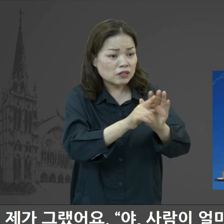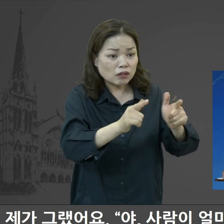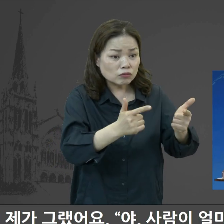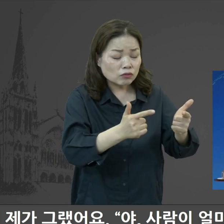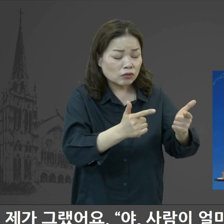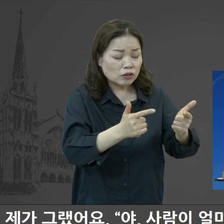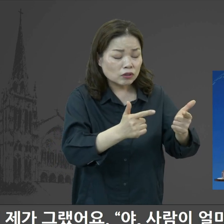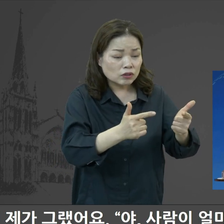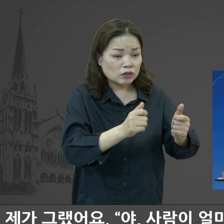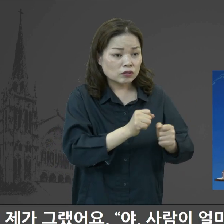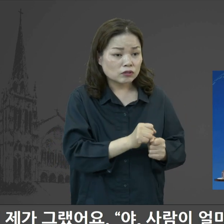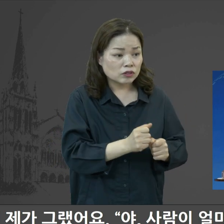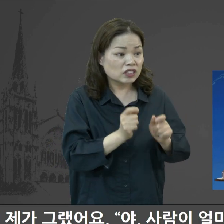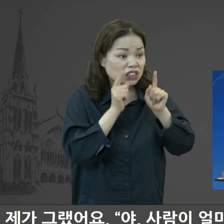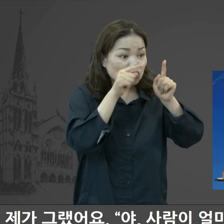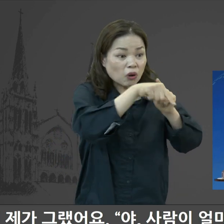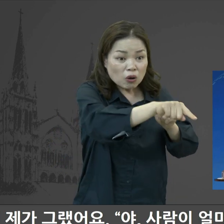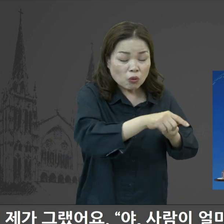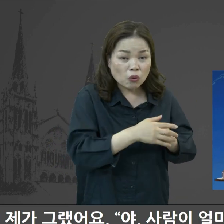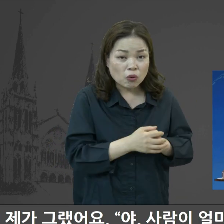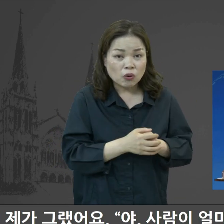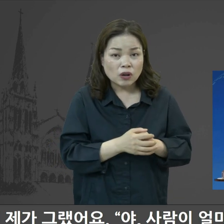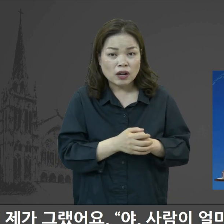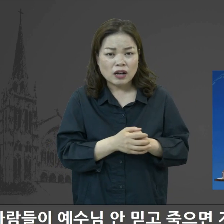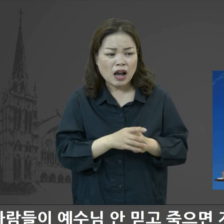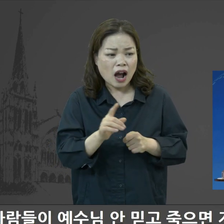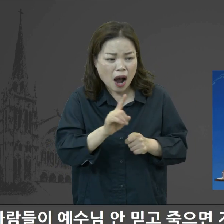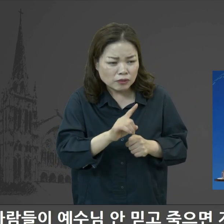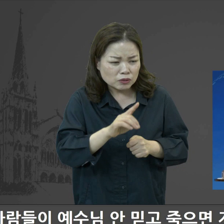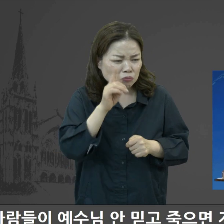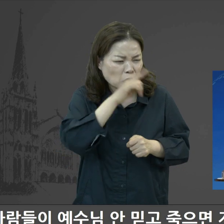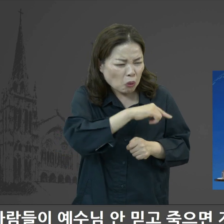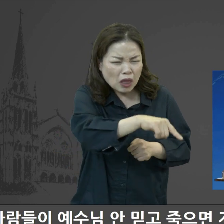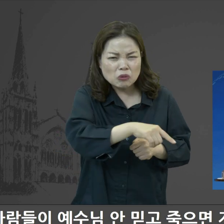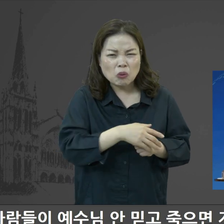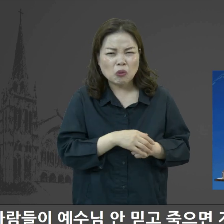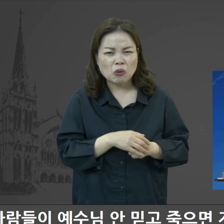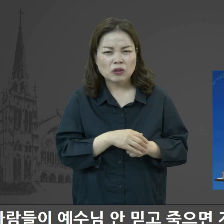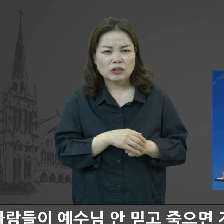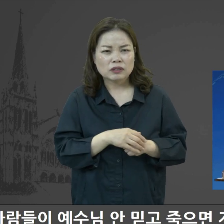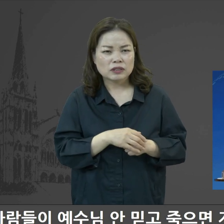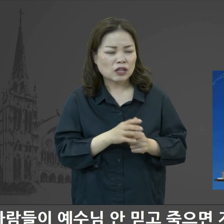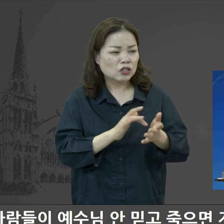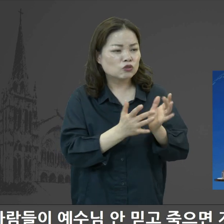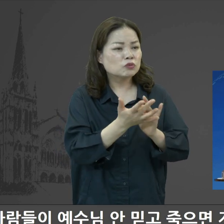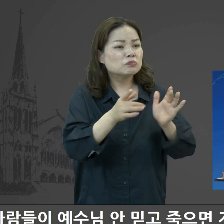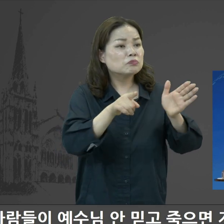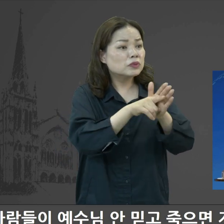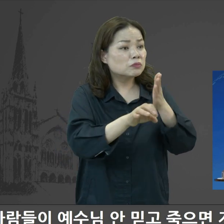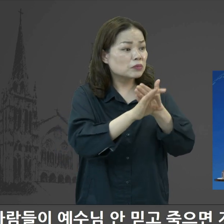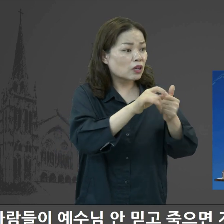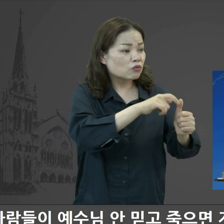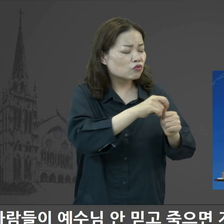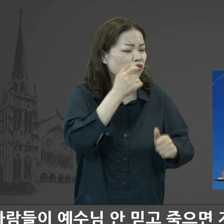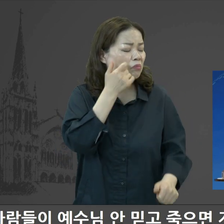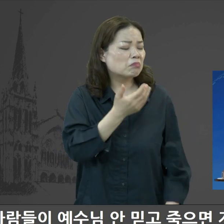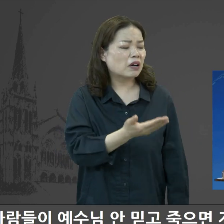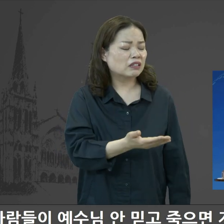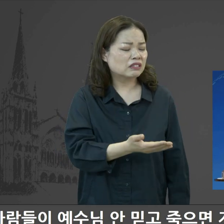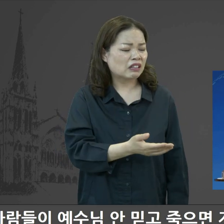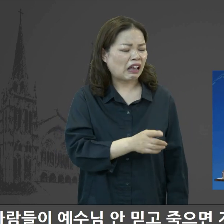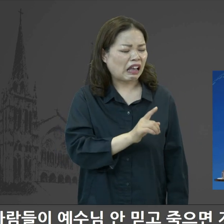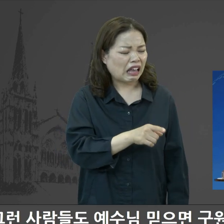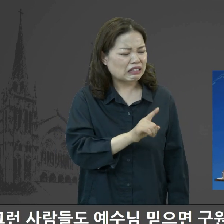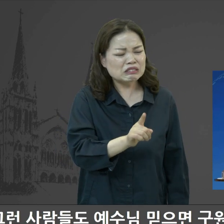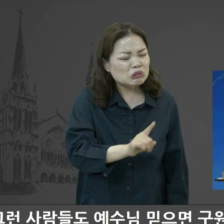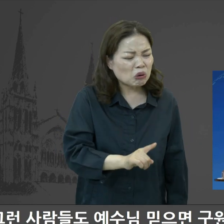죽으면 지옥 가고, 그리고 아무리 못됐고 그런 사람들도 그러면 예수님 믿으면 구원받니? 그런 게